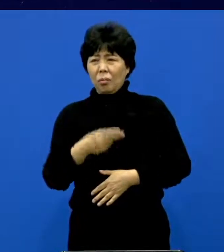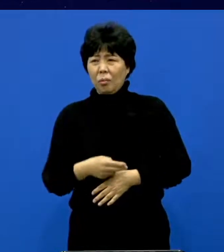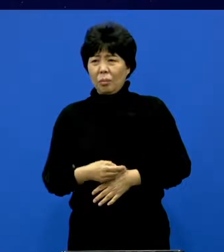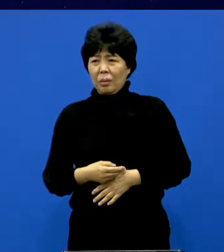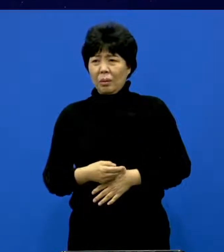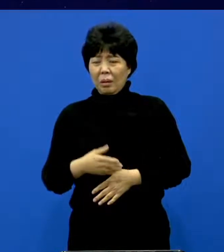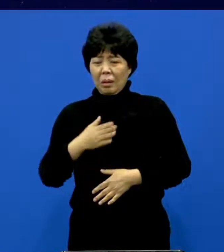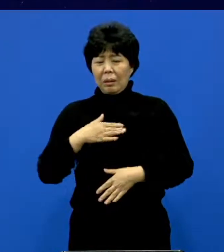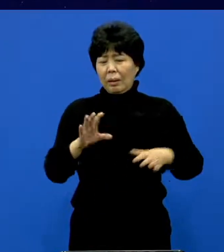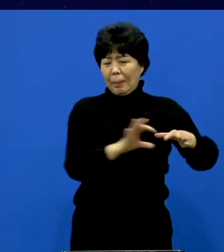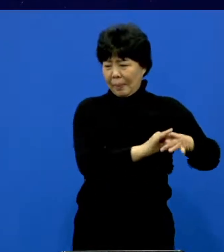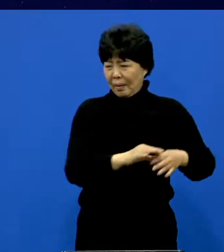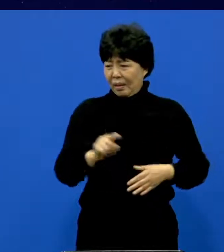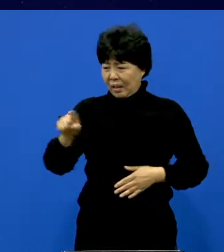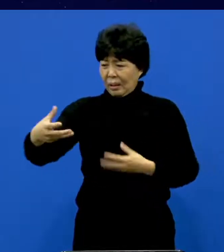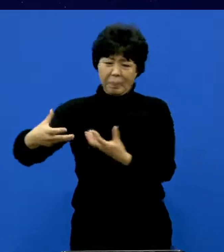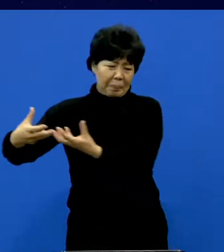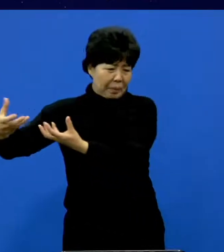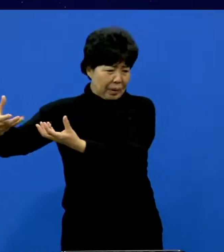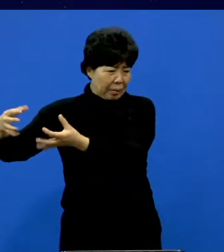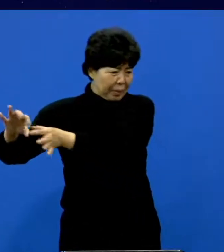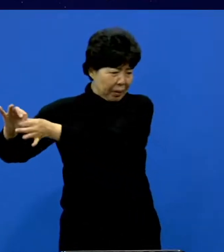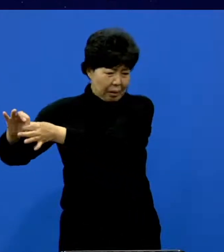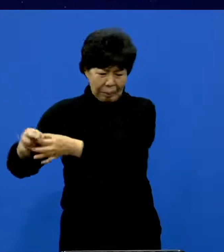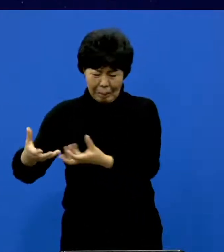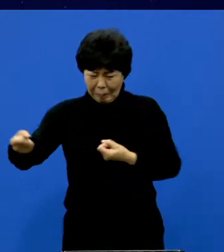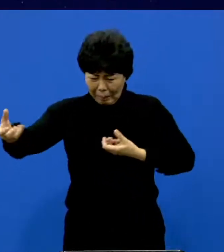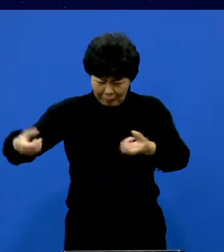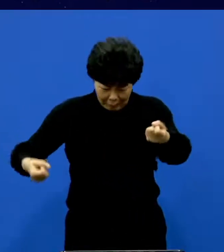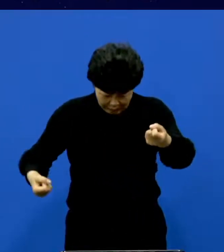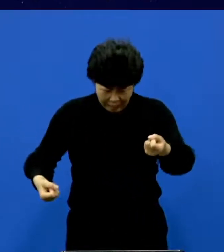하고 무관심해 하고 아이들 그만둘래.